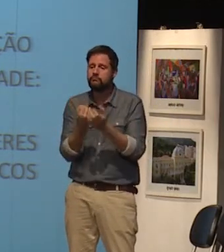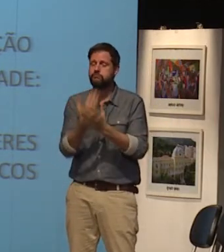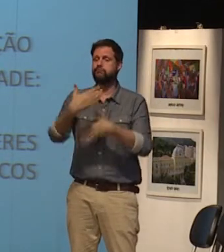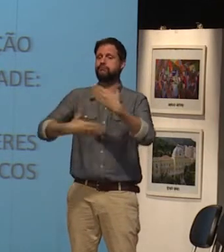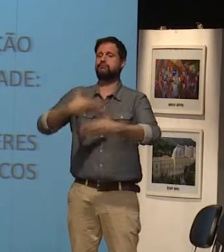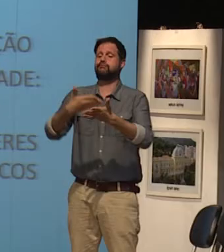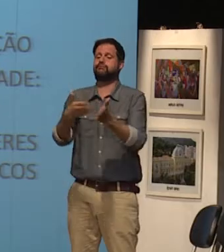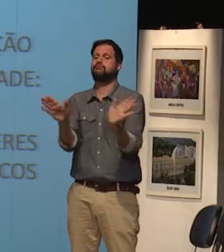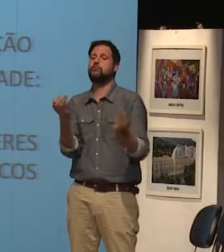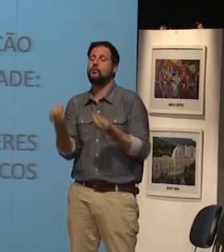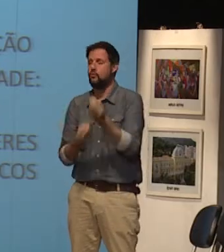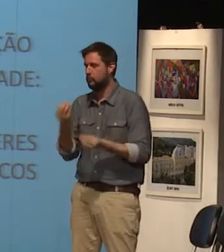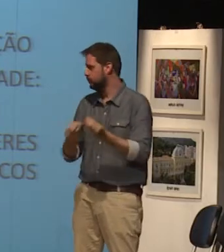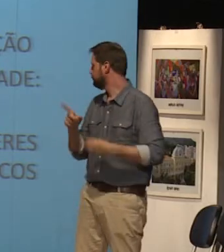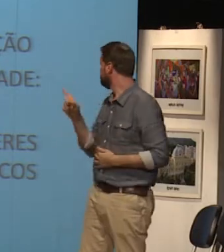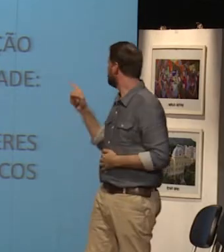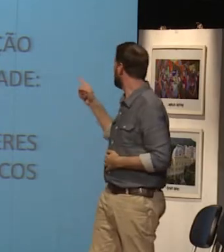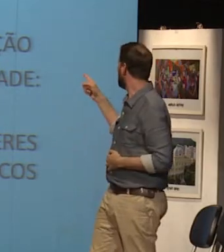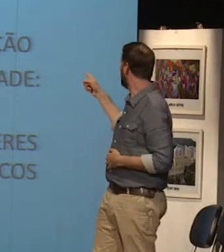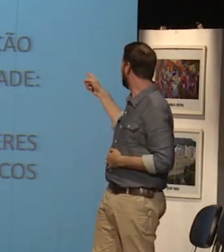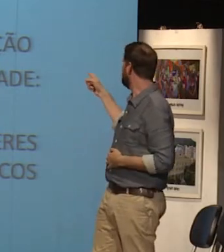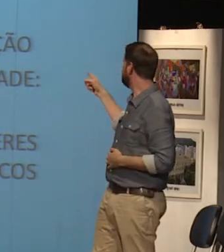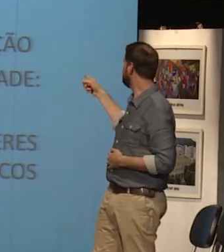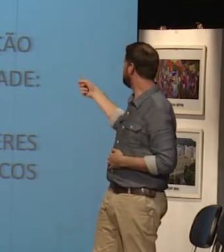na academia? Como se deu esse processo?